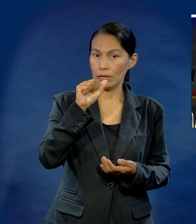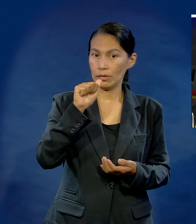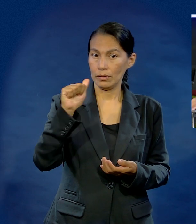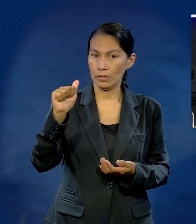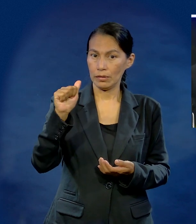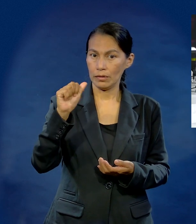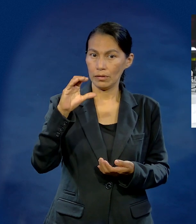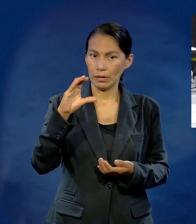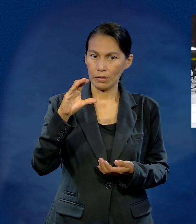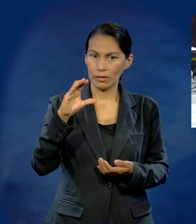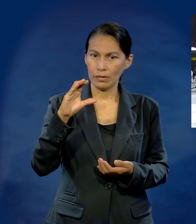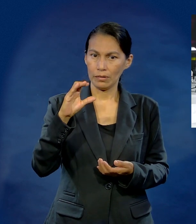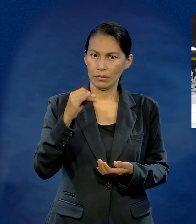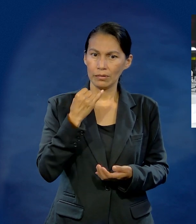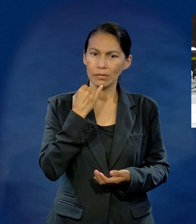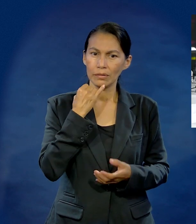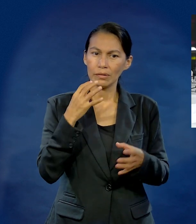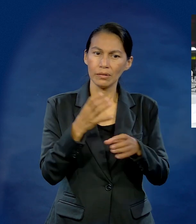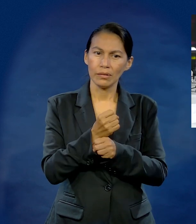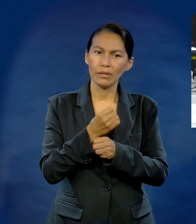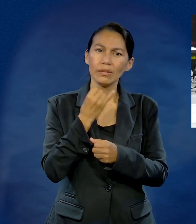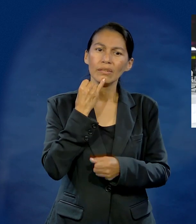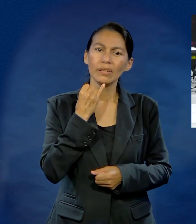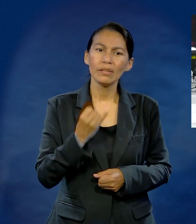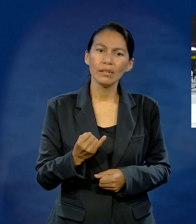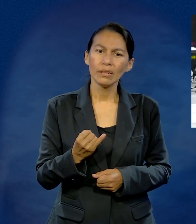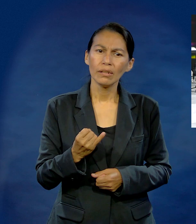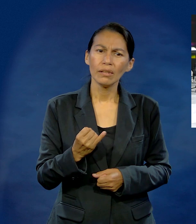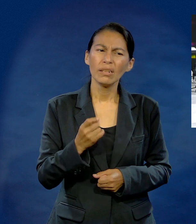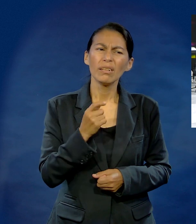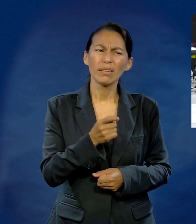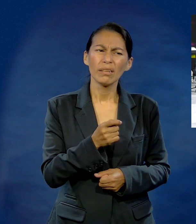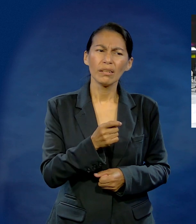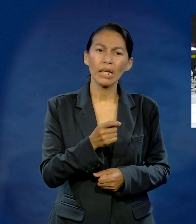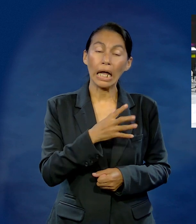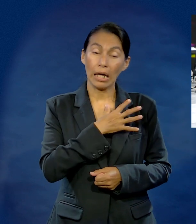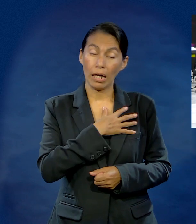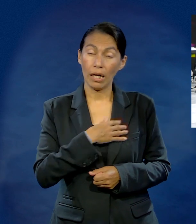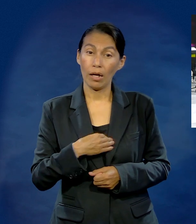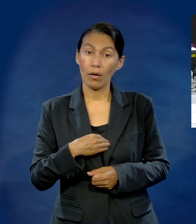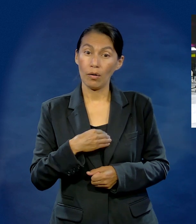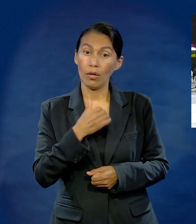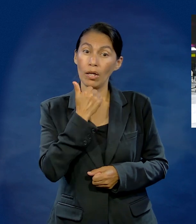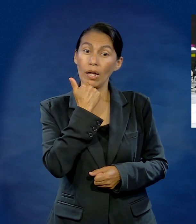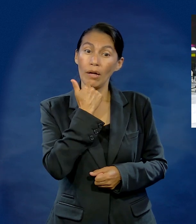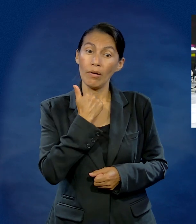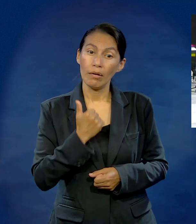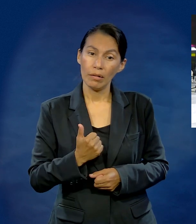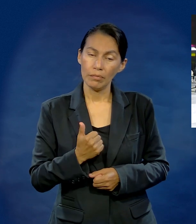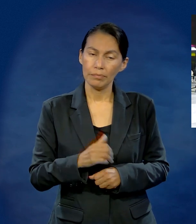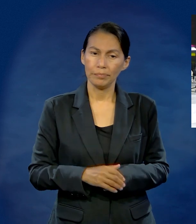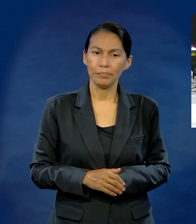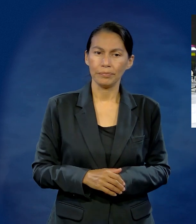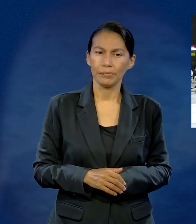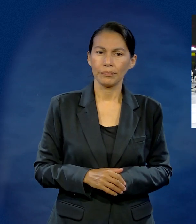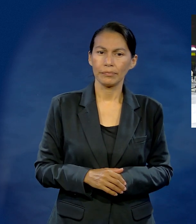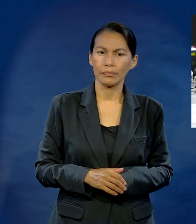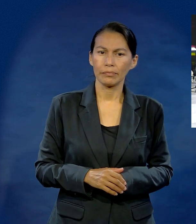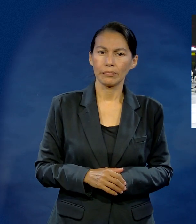Si me puede acompañar, por favor, ahí mismo. Nos hemos quedado todo el resto de esta historia en Génesis.